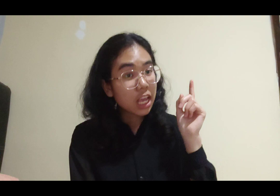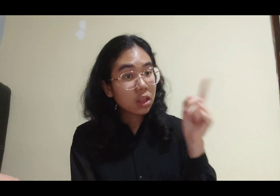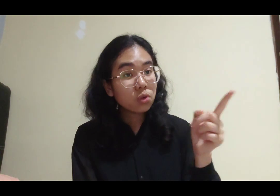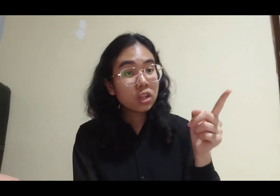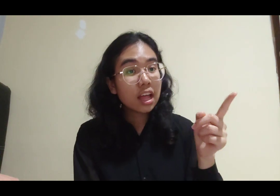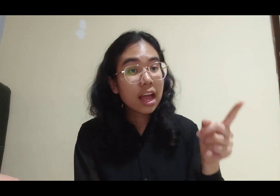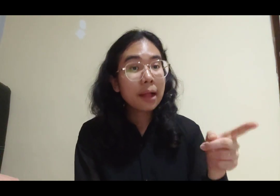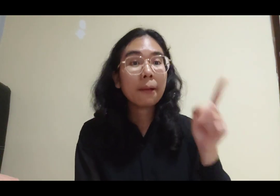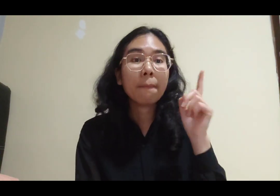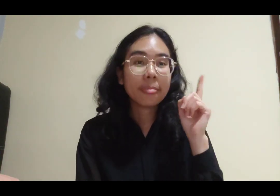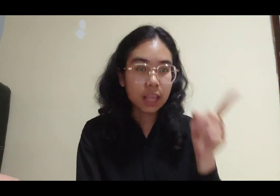itulah